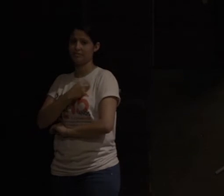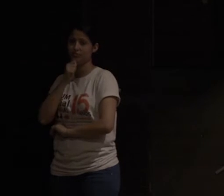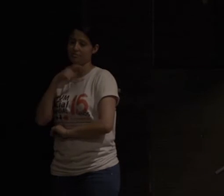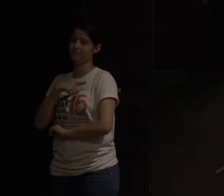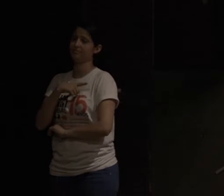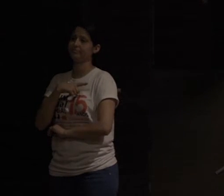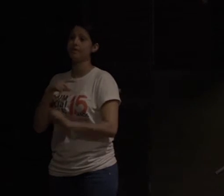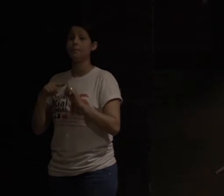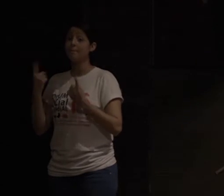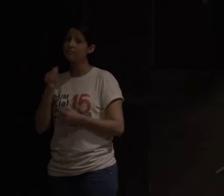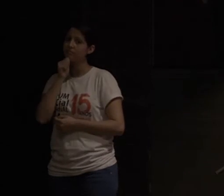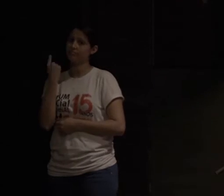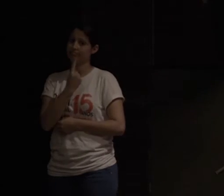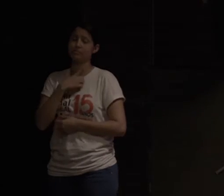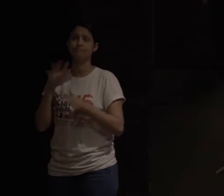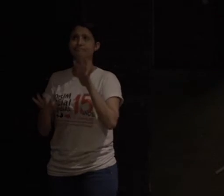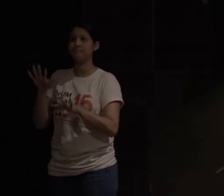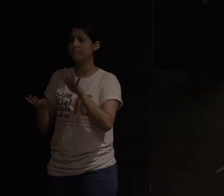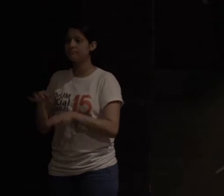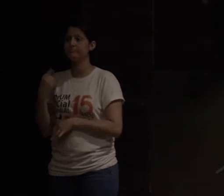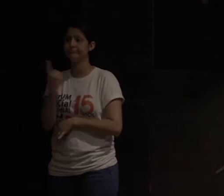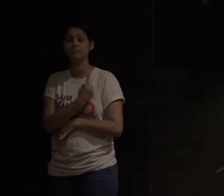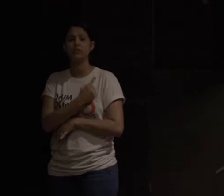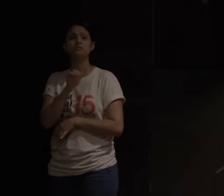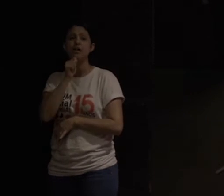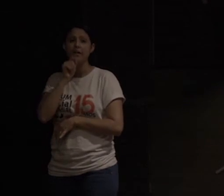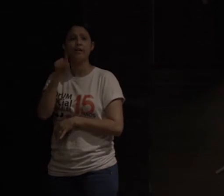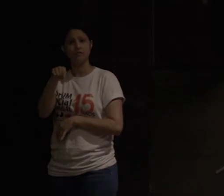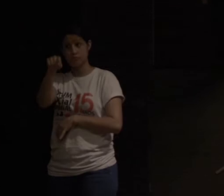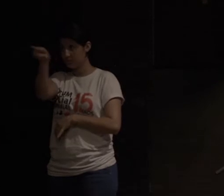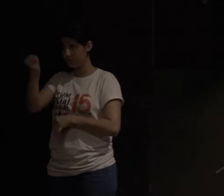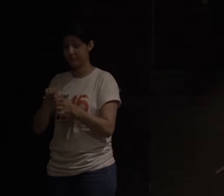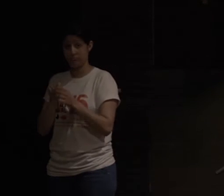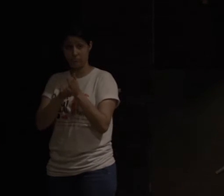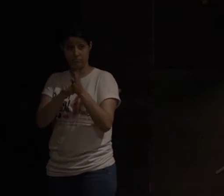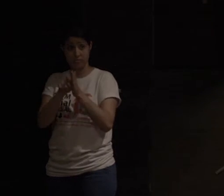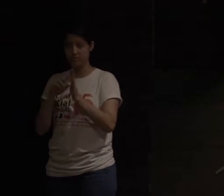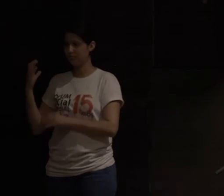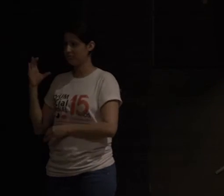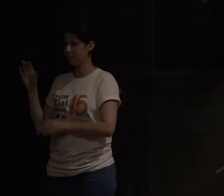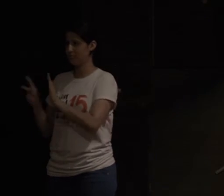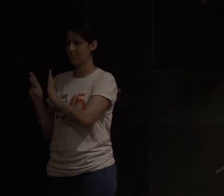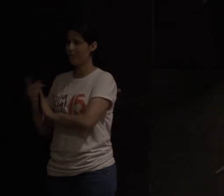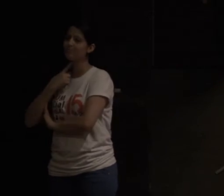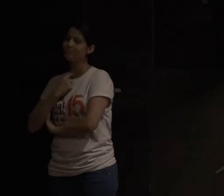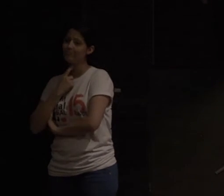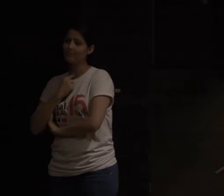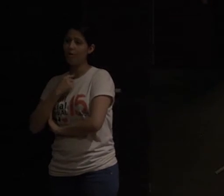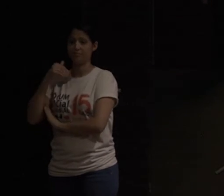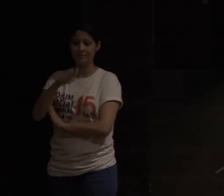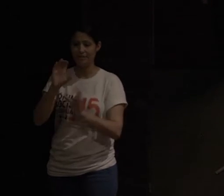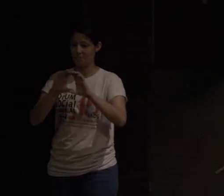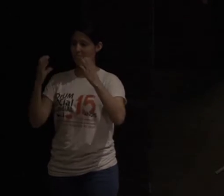separam. Nós ainda hoje, muitas vezes, sobretudo aqueles que fazem aqui pesquisa científica, gostam de ir para as